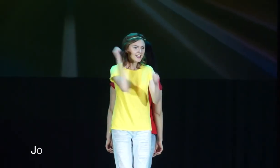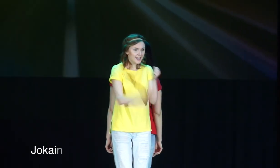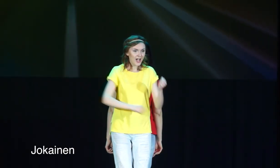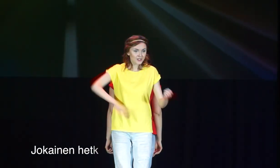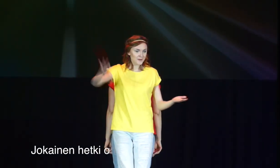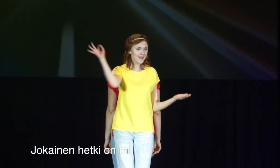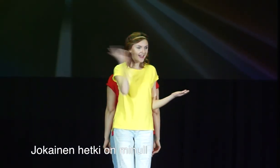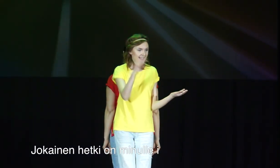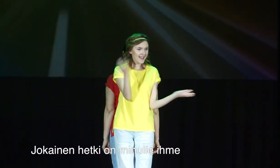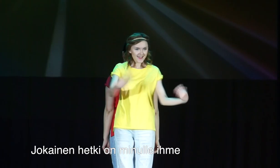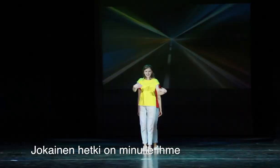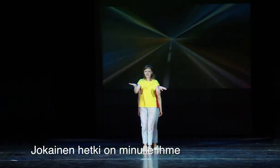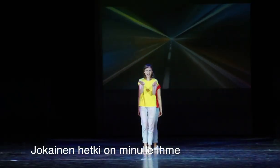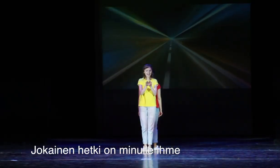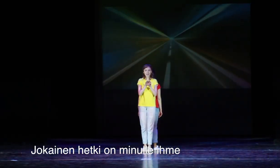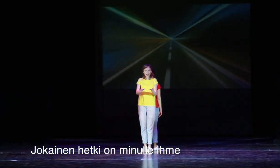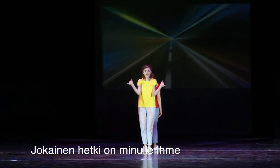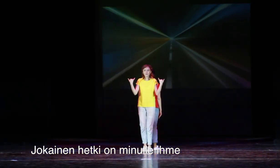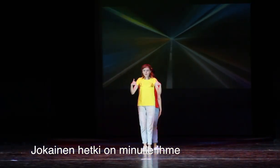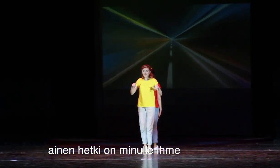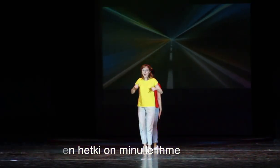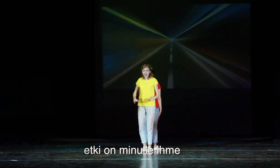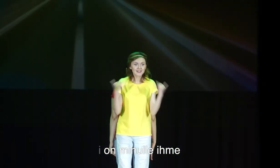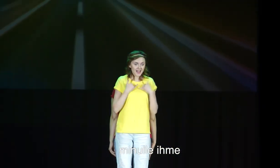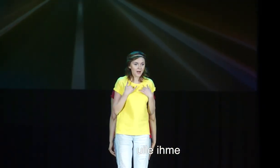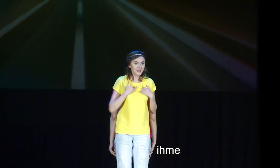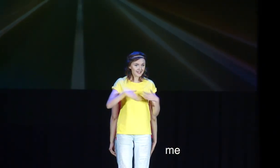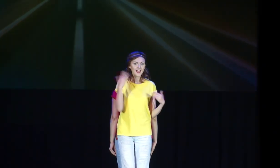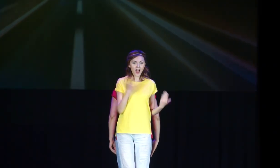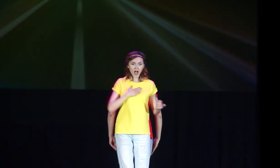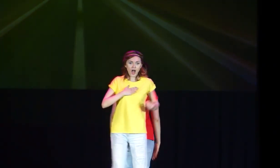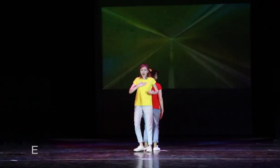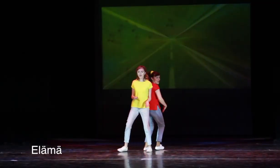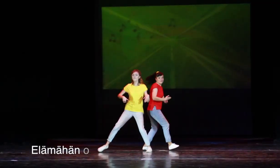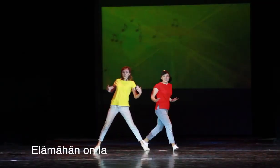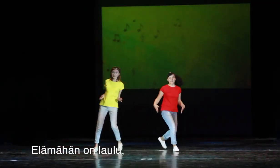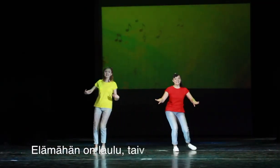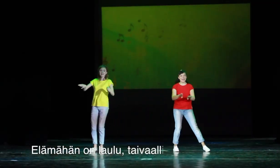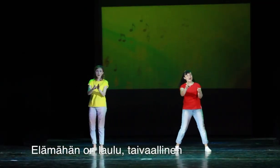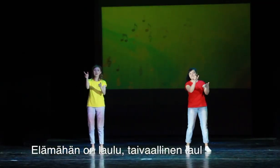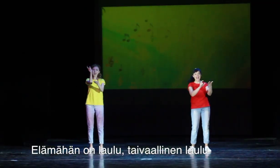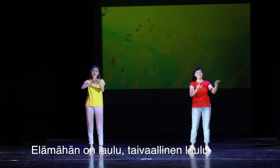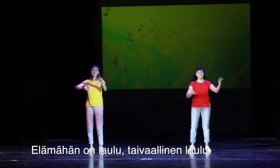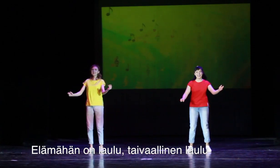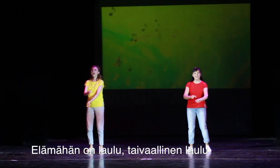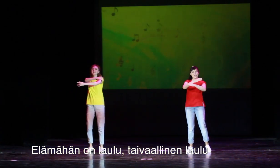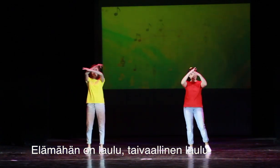И каждый миг — это как чудо для меня. Ведь жизнь — это песня,